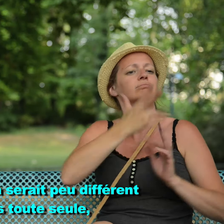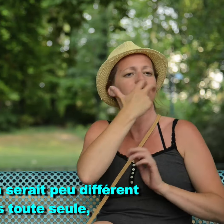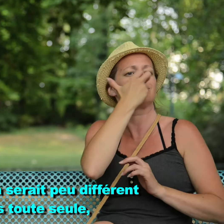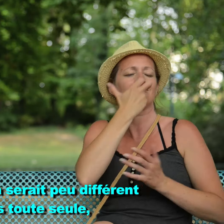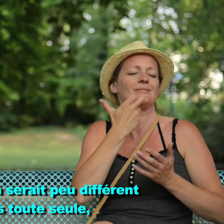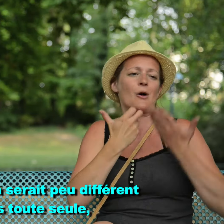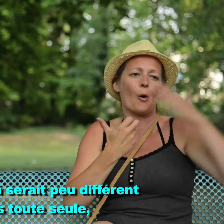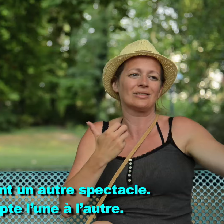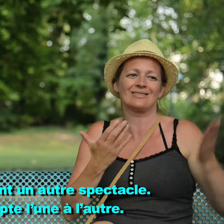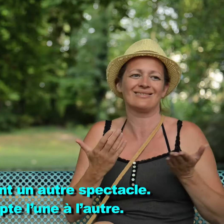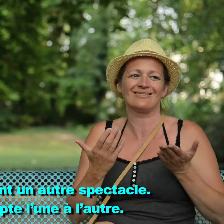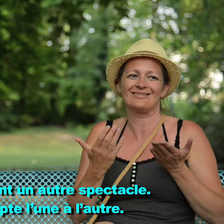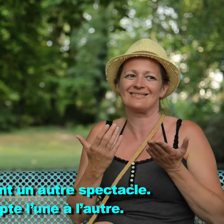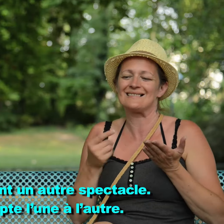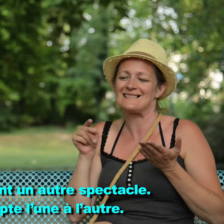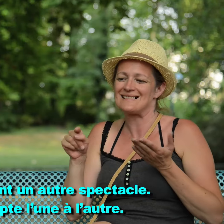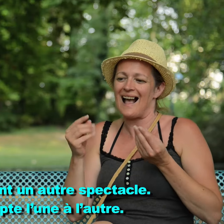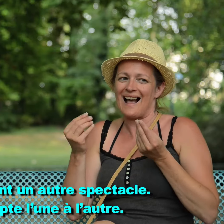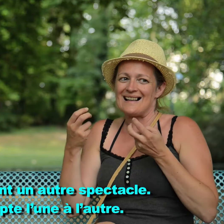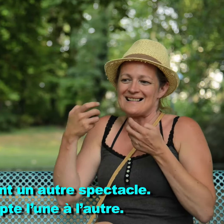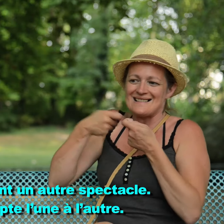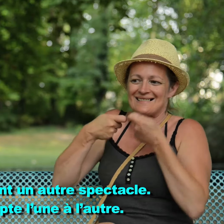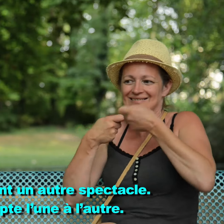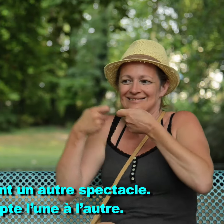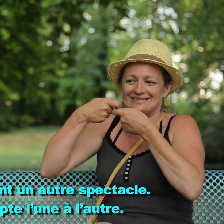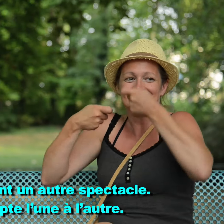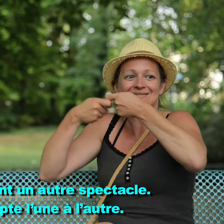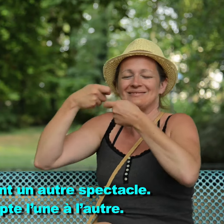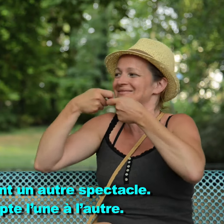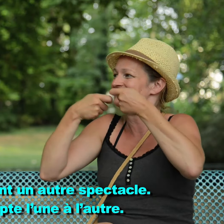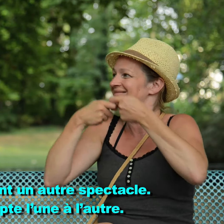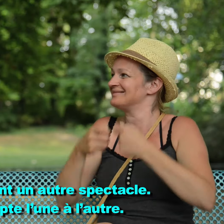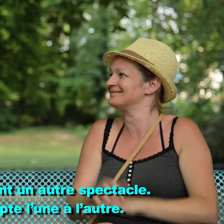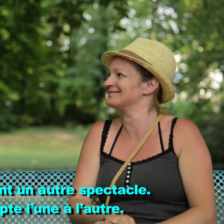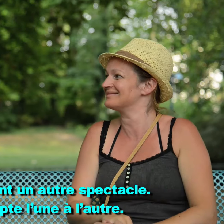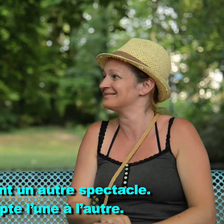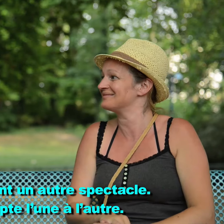que si j'étais toute seule. Ça serait vraiment un autre spectacle si on était en solo.